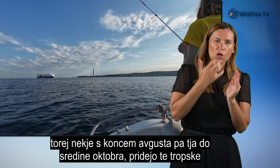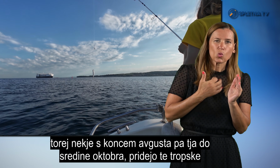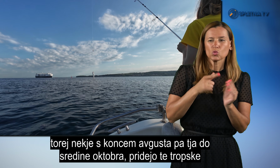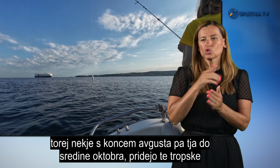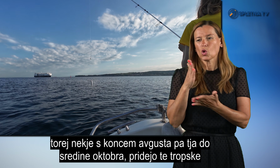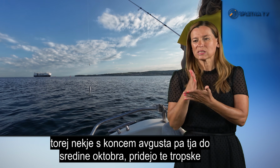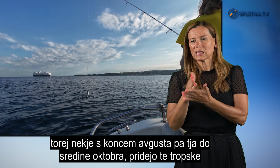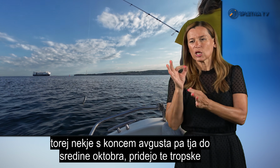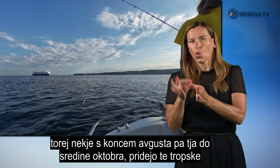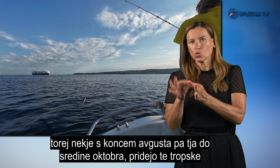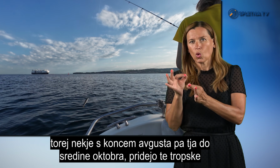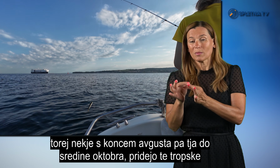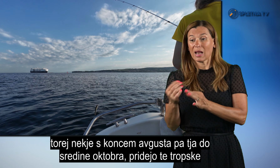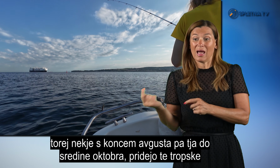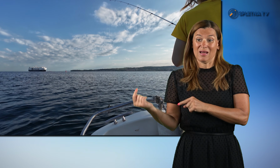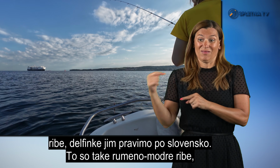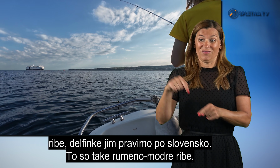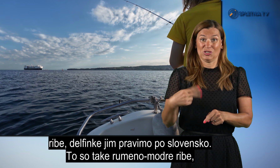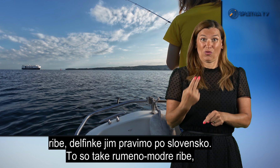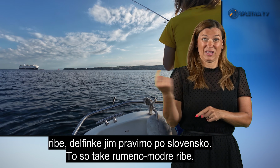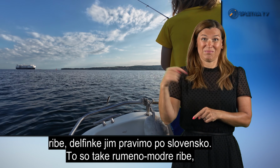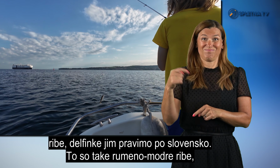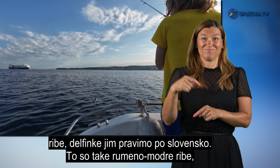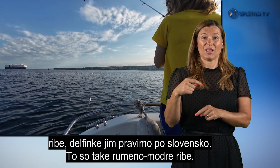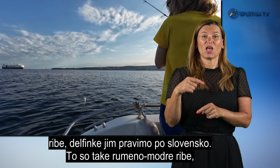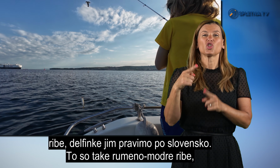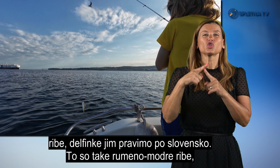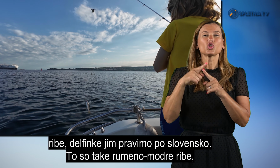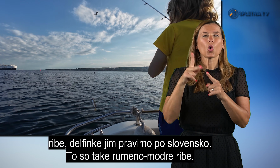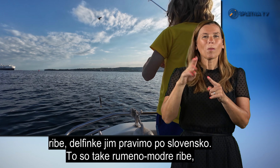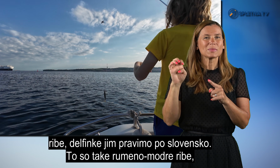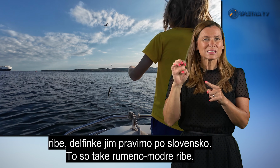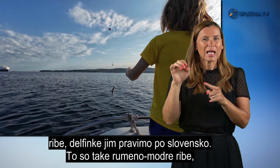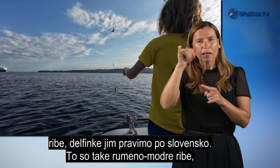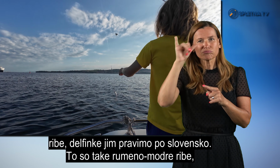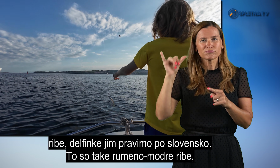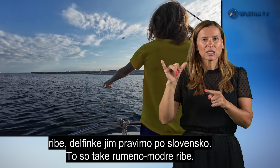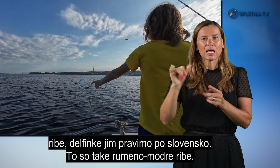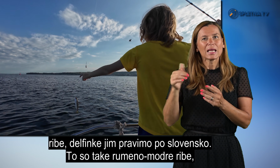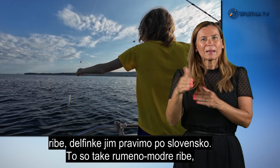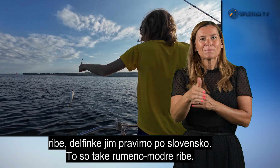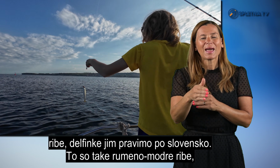oktobra, k nam pridejo te tropske ribe, delfinke, jim pravimo po slovensko.